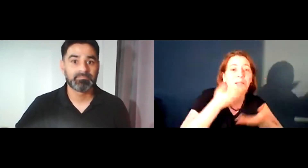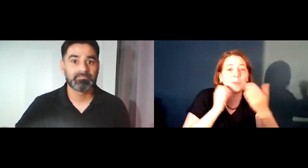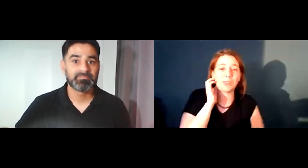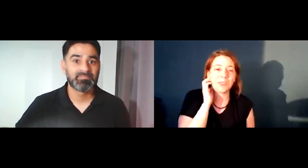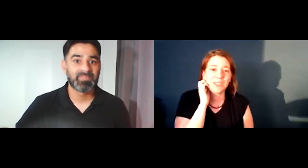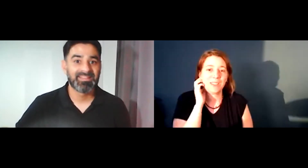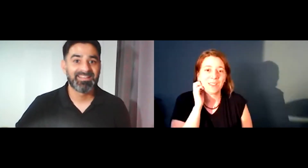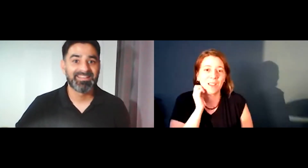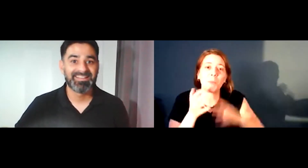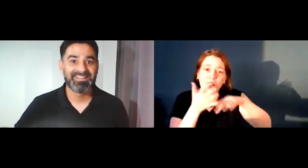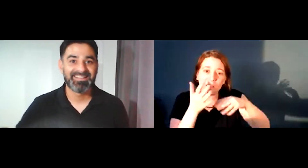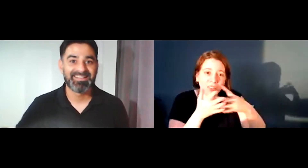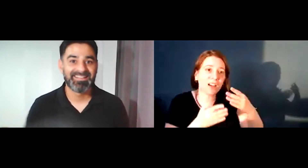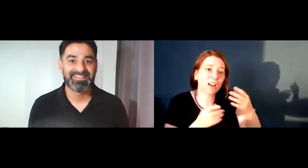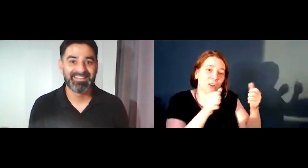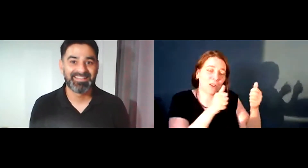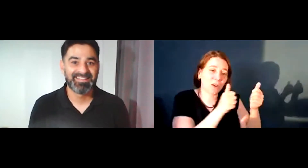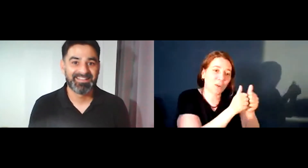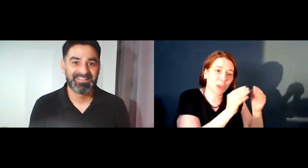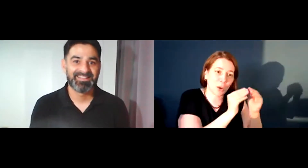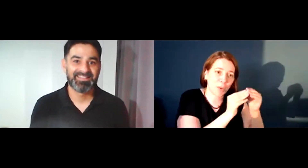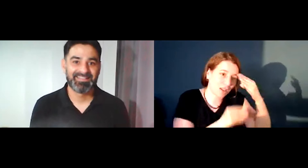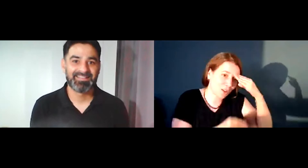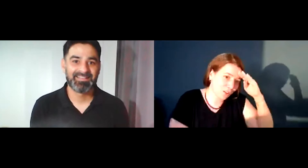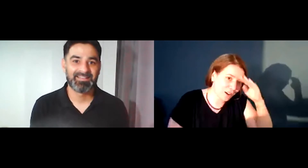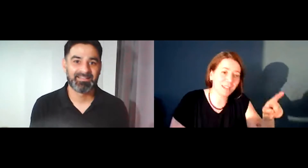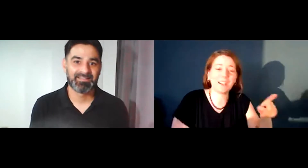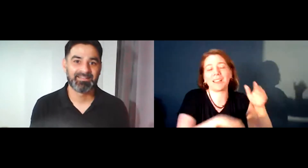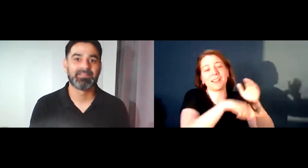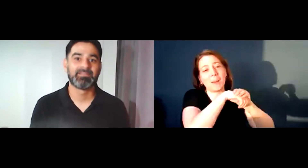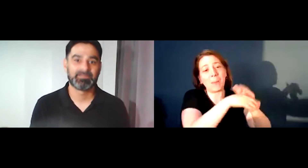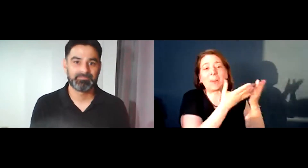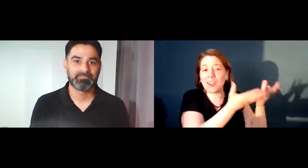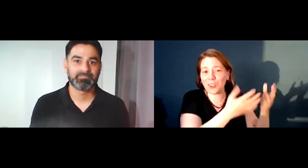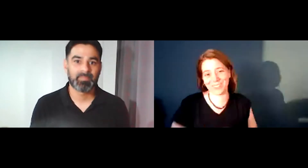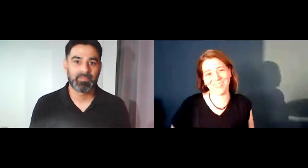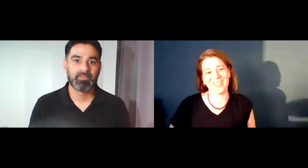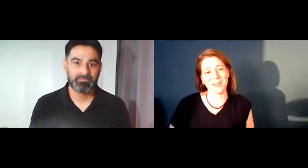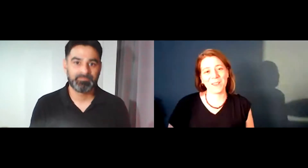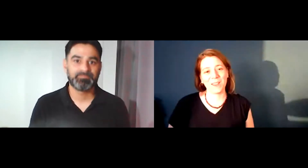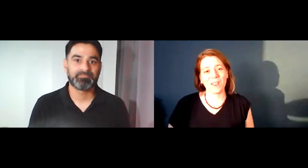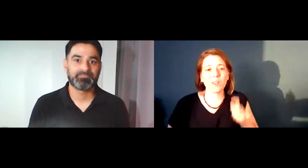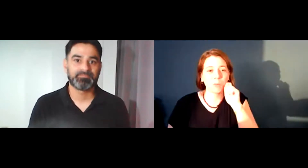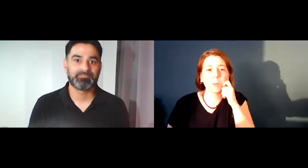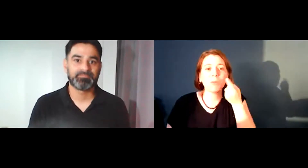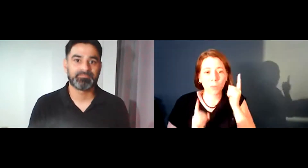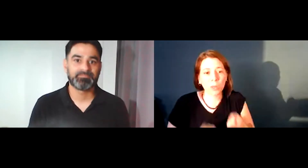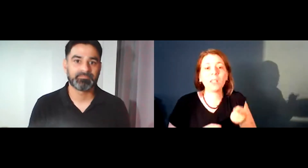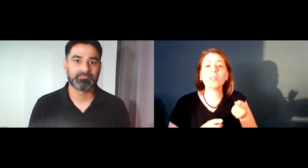compartíamos, planificar con mi compañero, con Javier, que es mi amigo, también fue muy lindo y